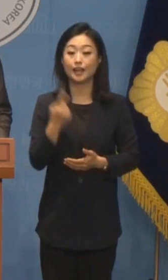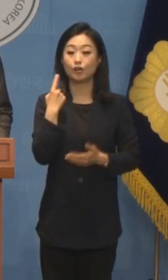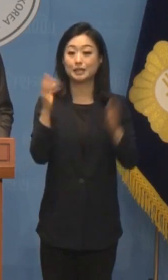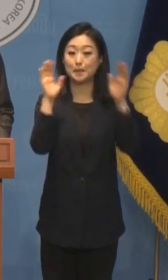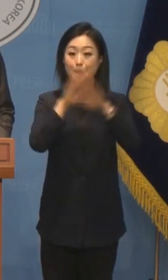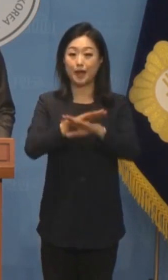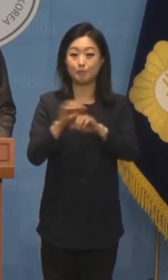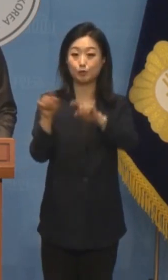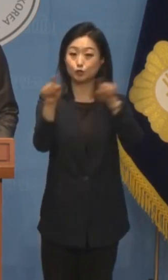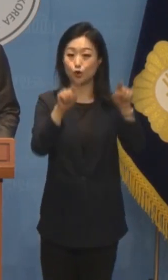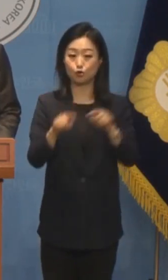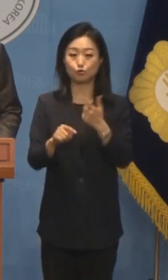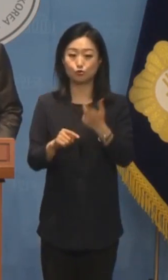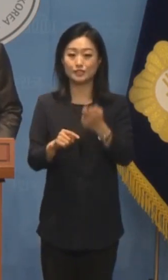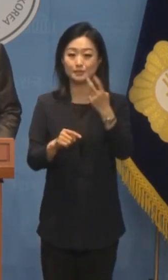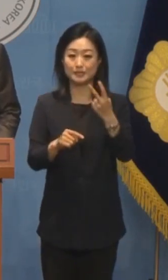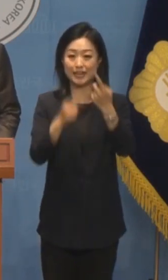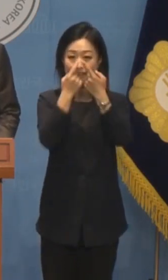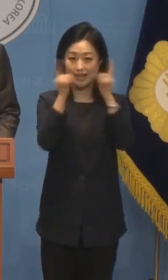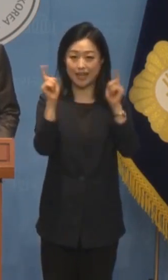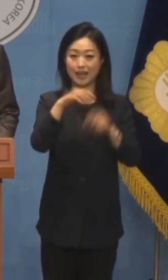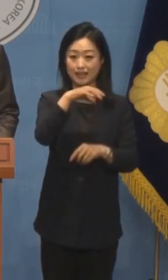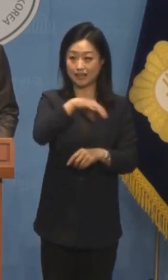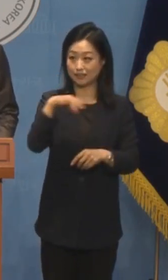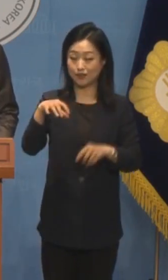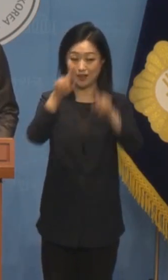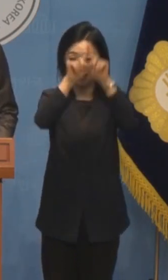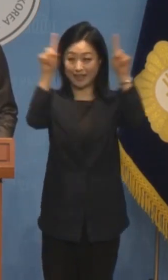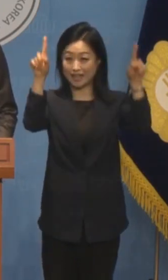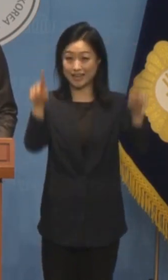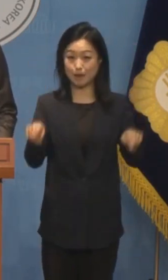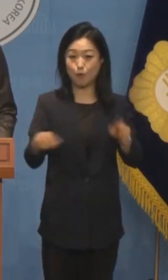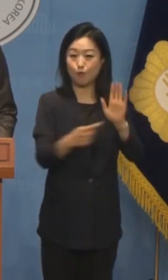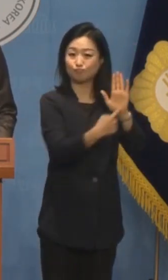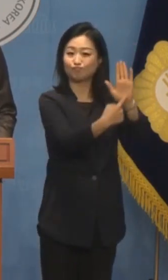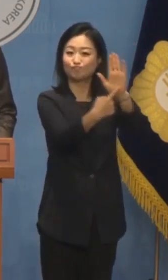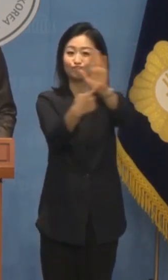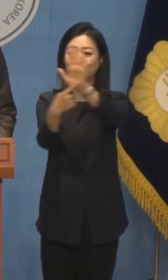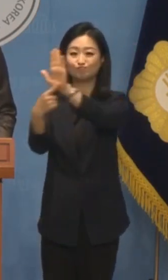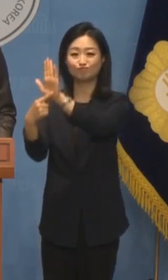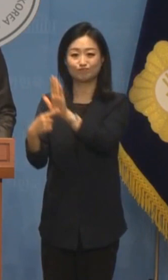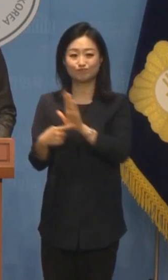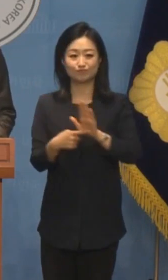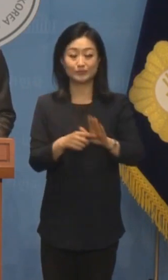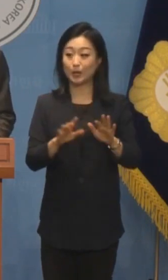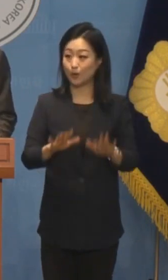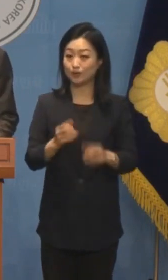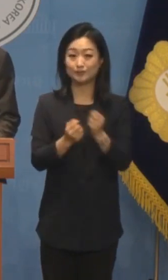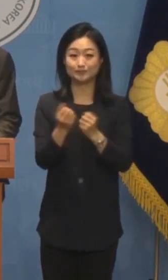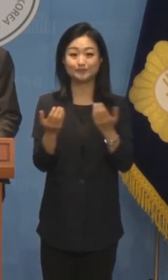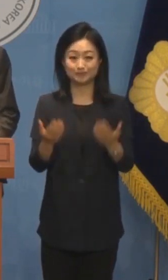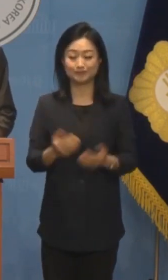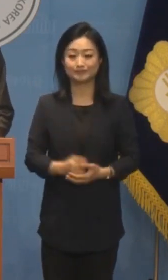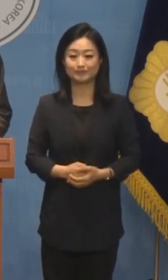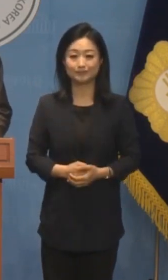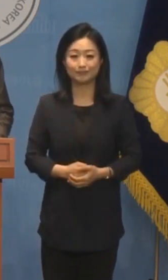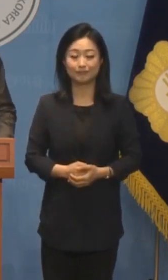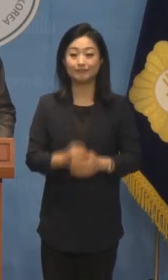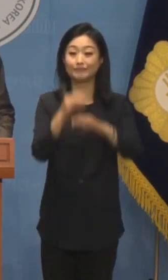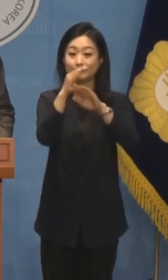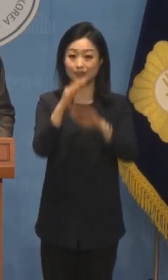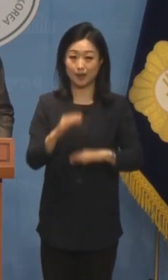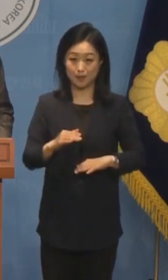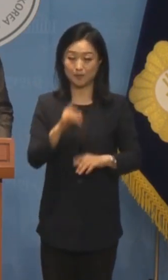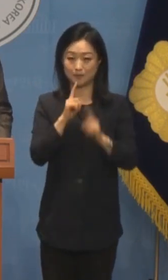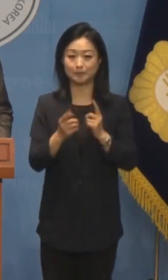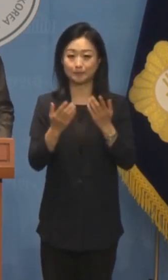어젯밤에 전국 62개 대학에 지금 이 대자보를 부착을 했습니다. 그리고 오늘 기자회견을 하고 있습니다. 네, 기자회견문을